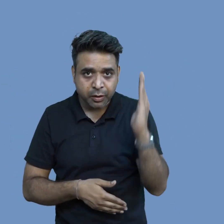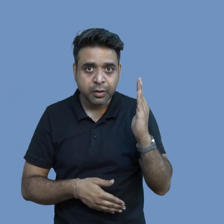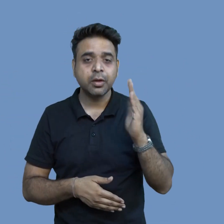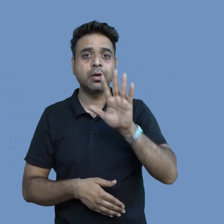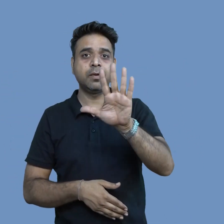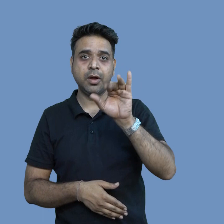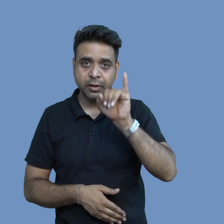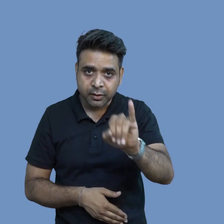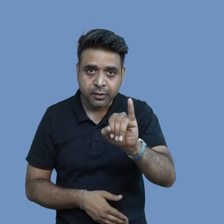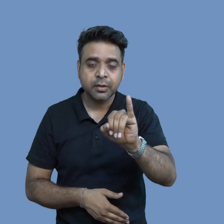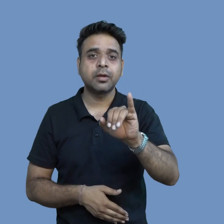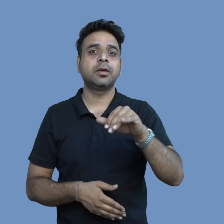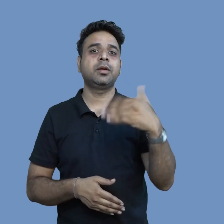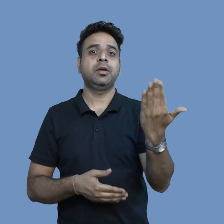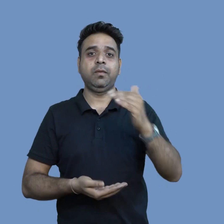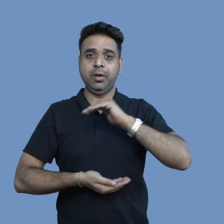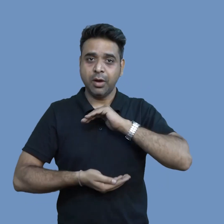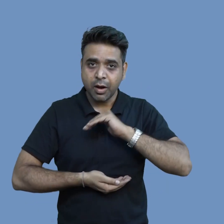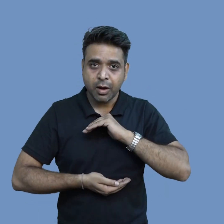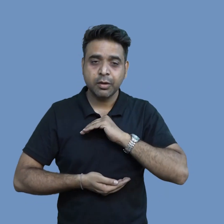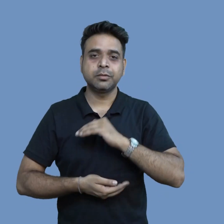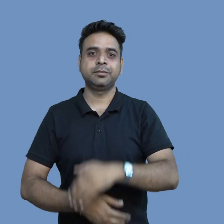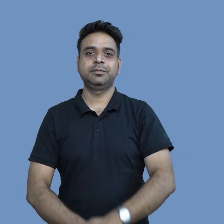महेश्वर है, इंदौर की 56 दुकान है या राजबाड़ा है इत्यादि।